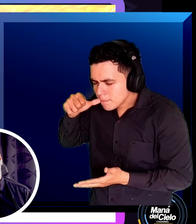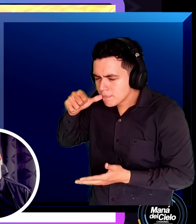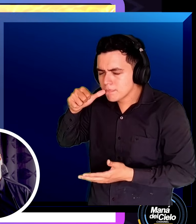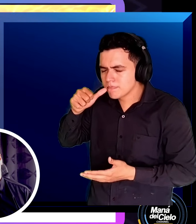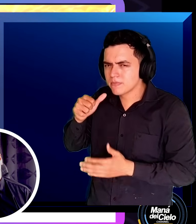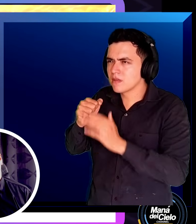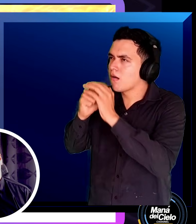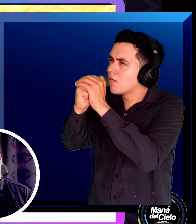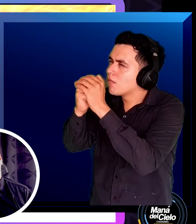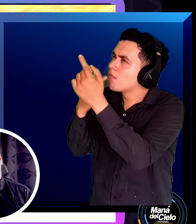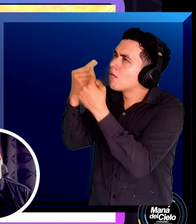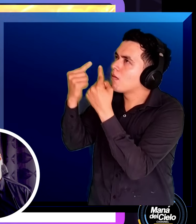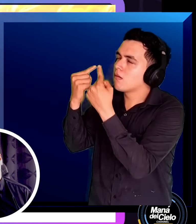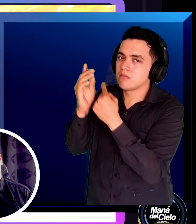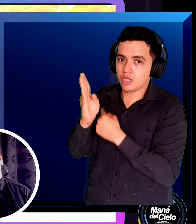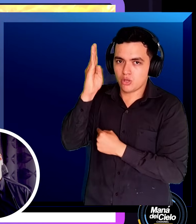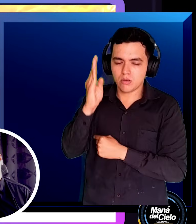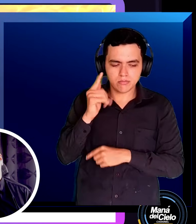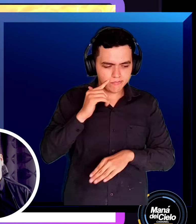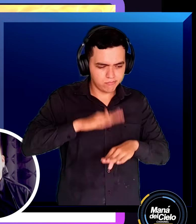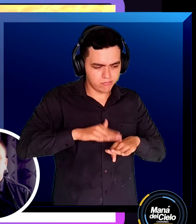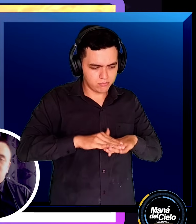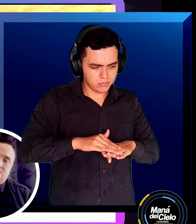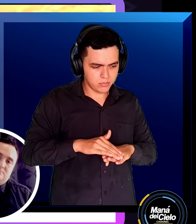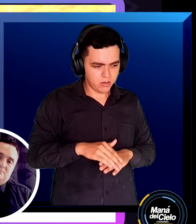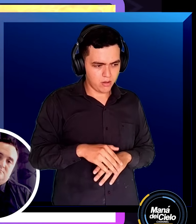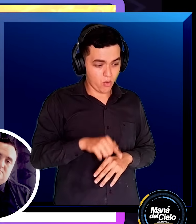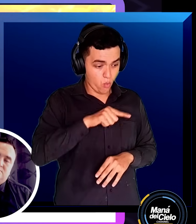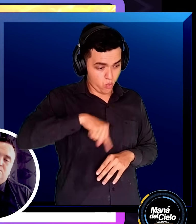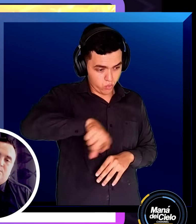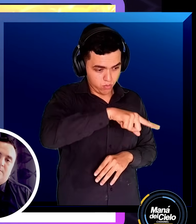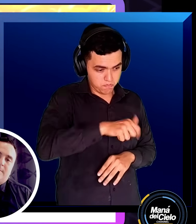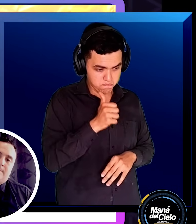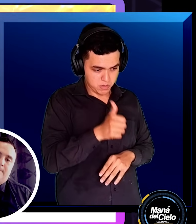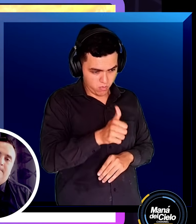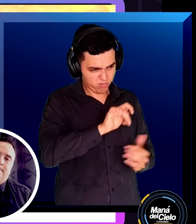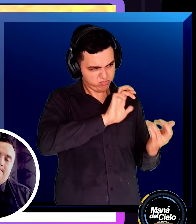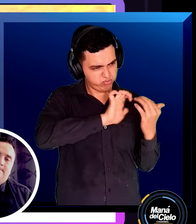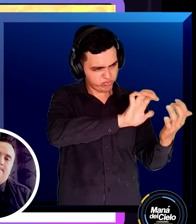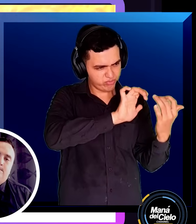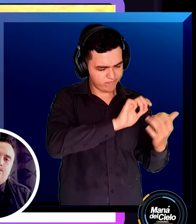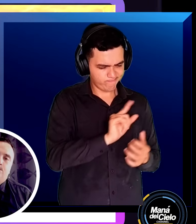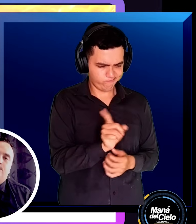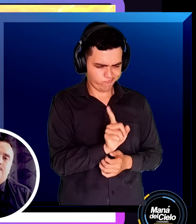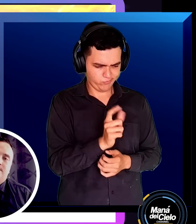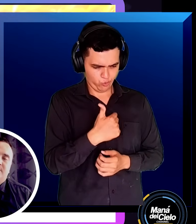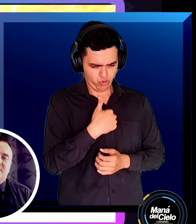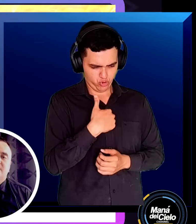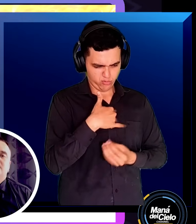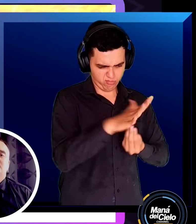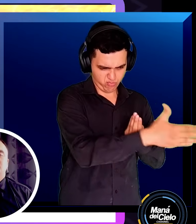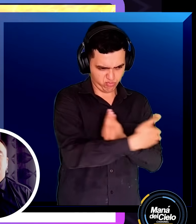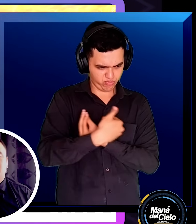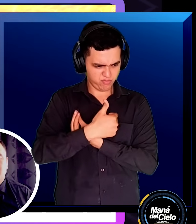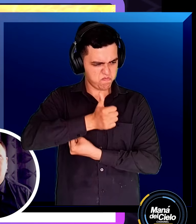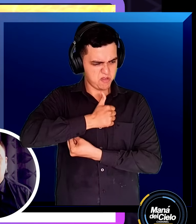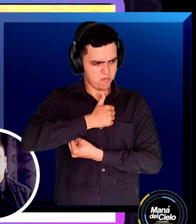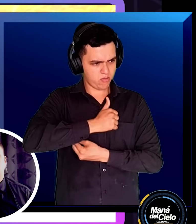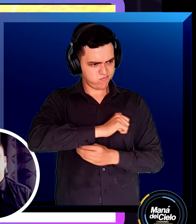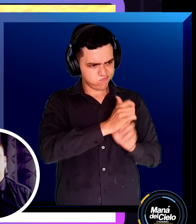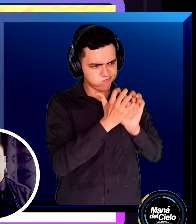Ve, hermano, cómo el Señor es de ordenado. Y el Señor quiere que pongamos todo bajo su voluntad. Todo.